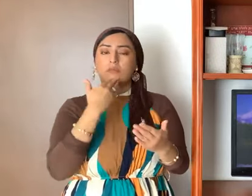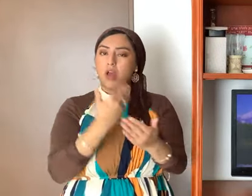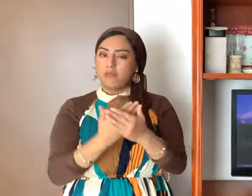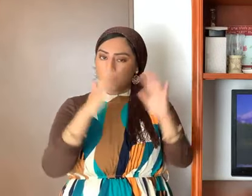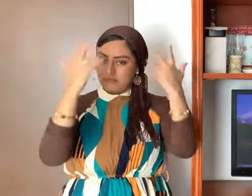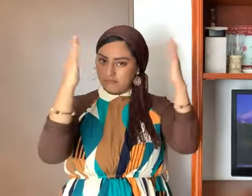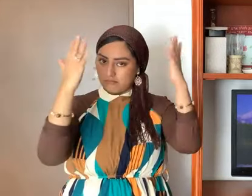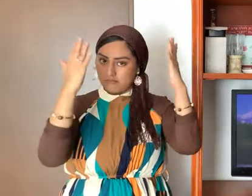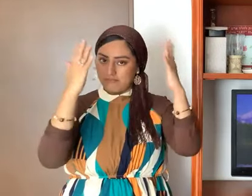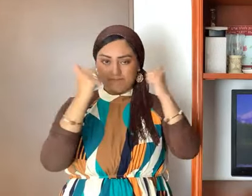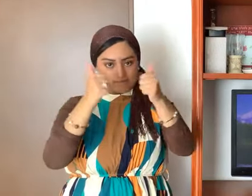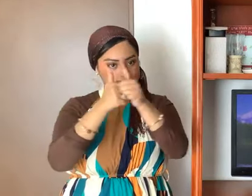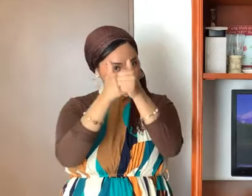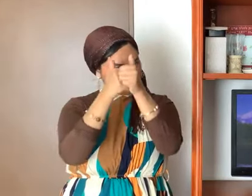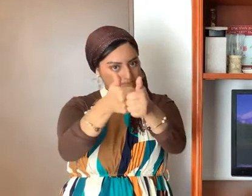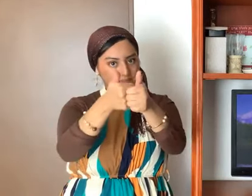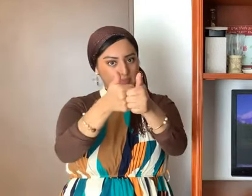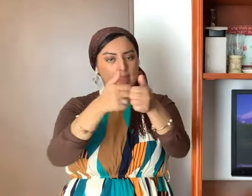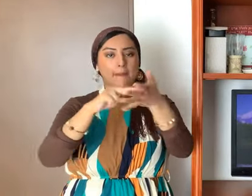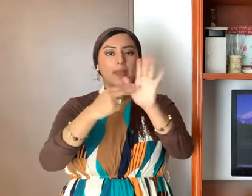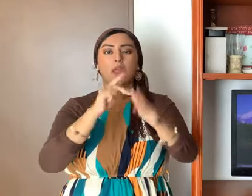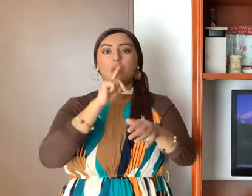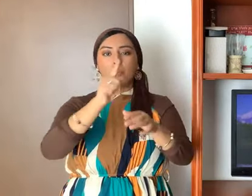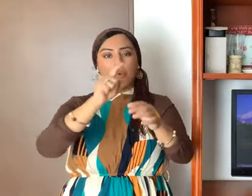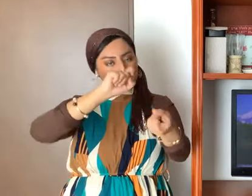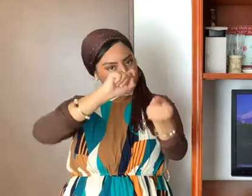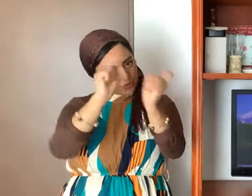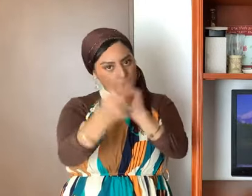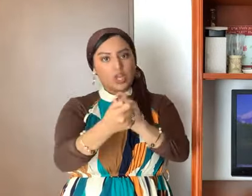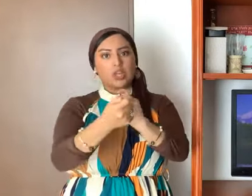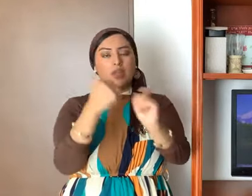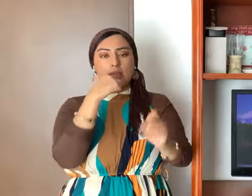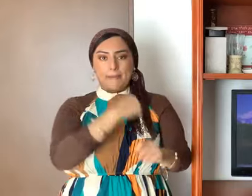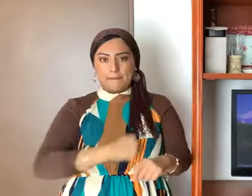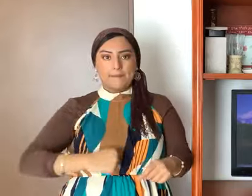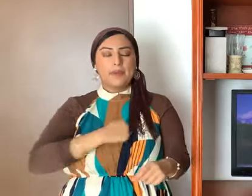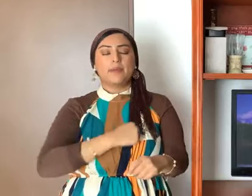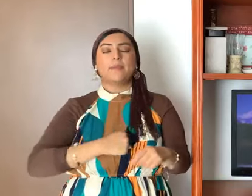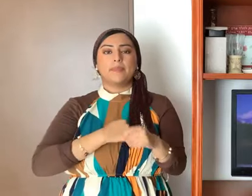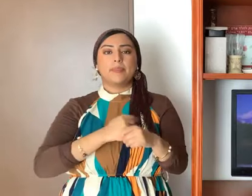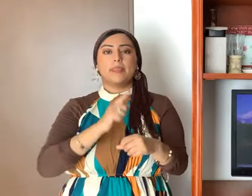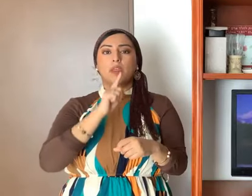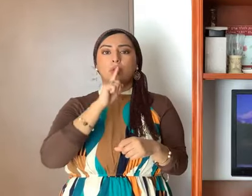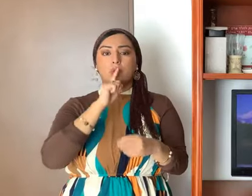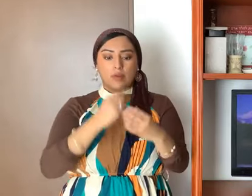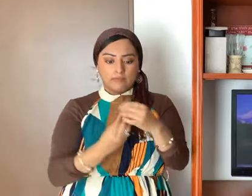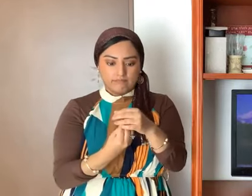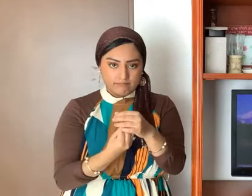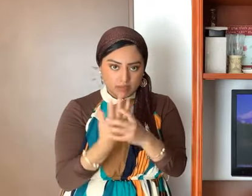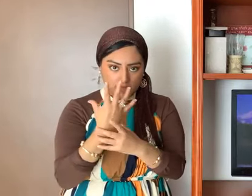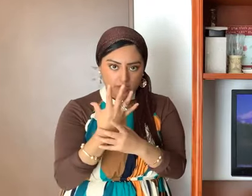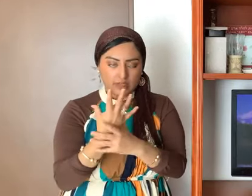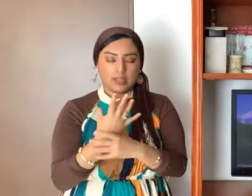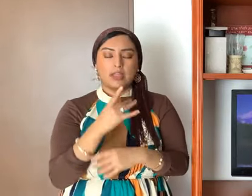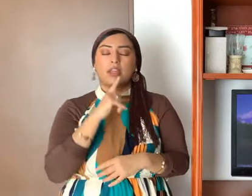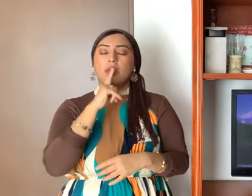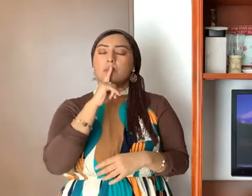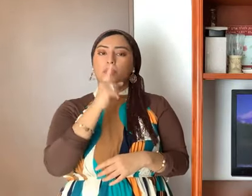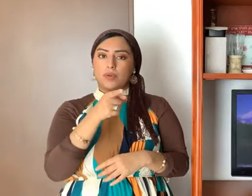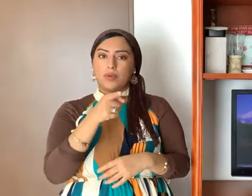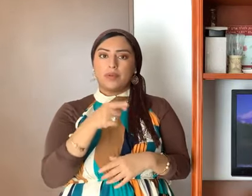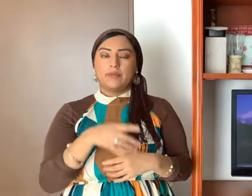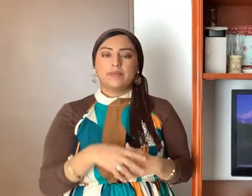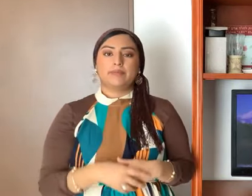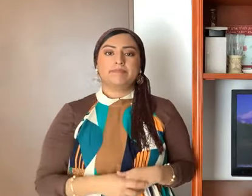felicidades. Sigue adelante, porque quiere decir que ya estás cambiando, que el teshuvá que hiciste dio frutos, que el arrepentimiento que hiciste